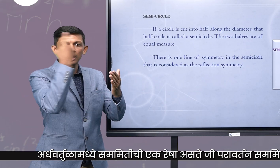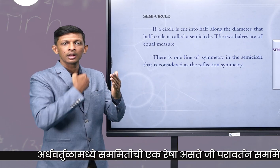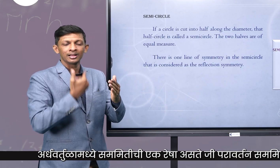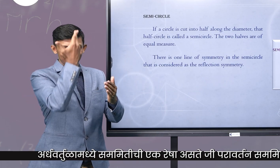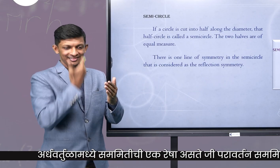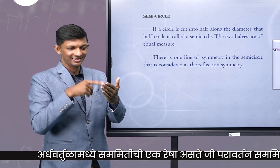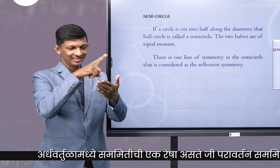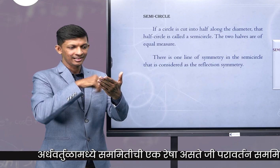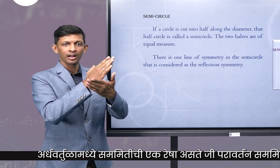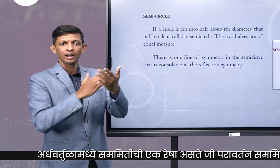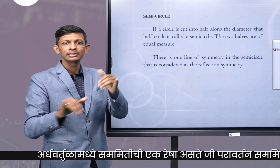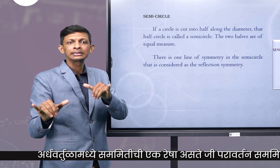जाते.